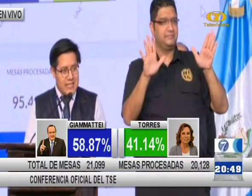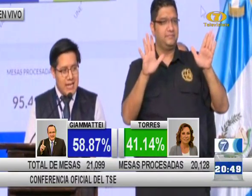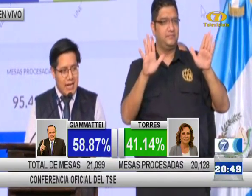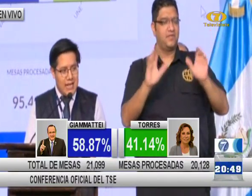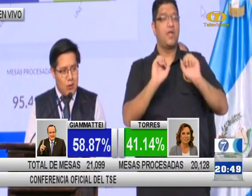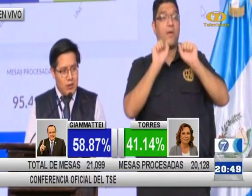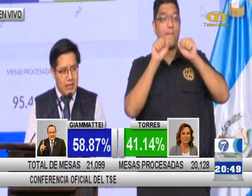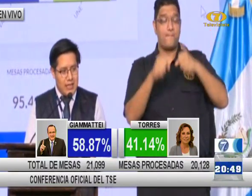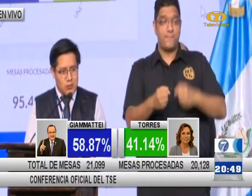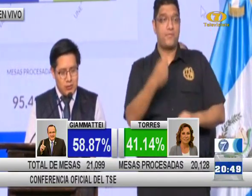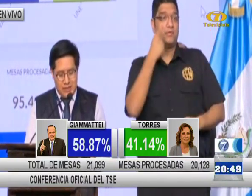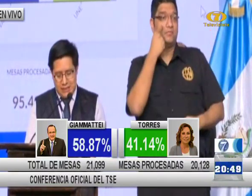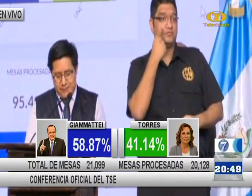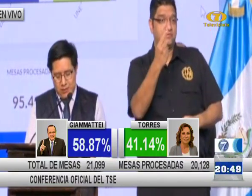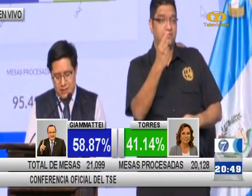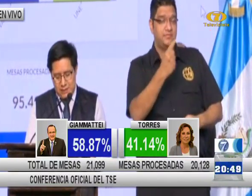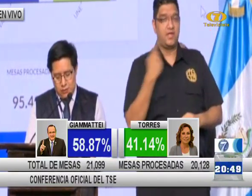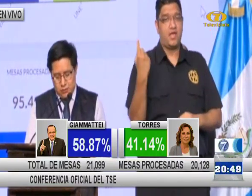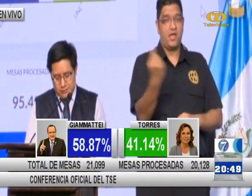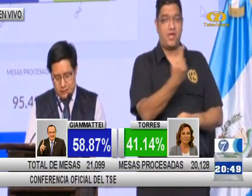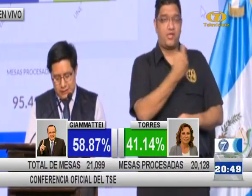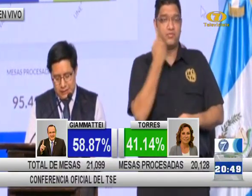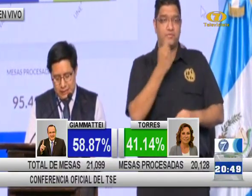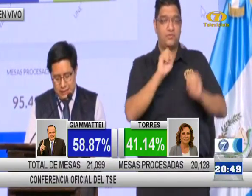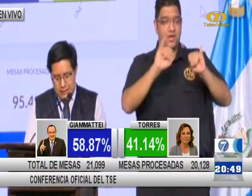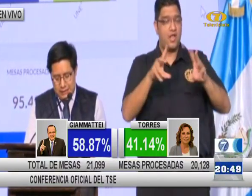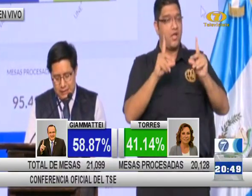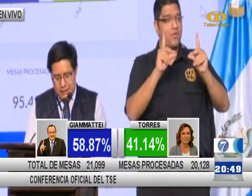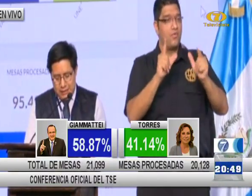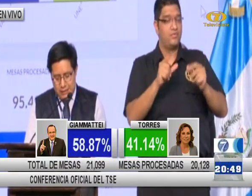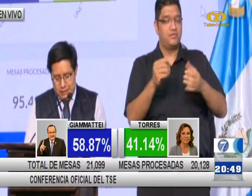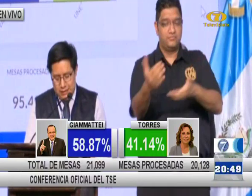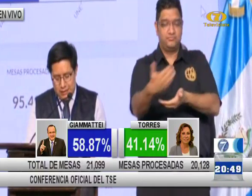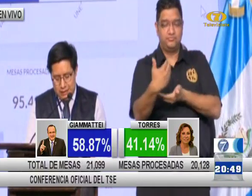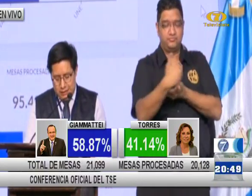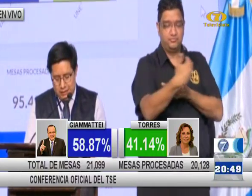tuvo presencia en cada una de las juntas receptoras de voto.